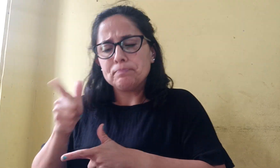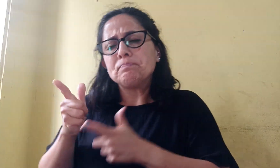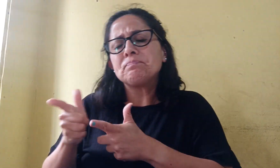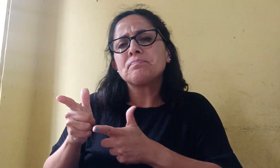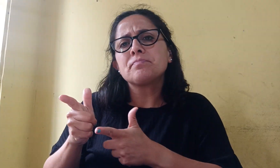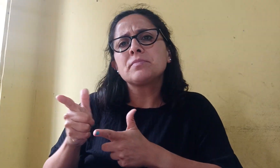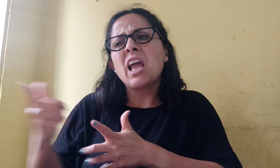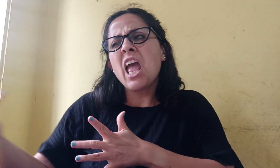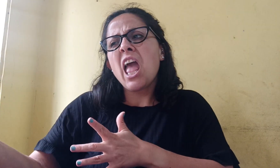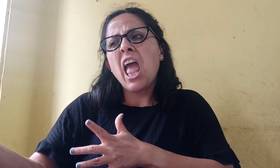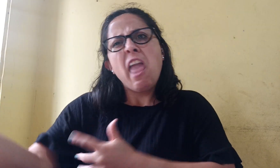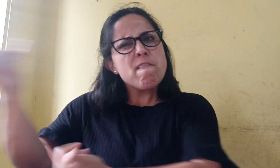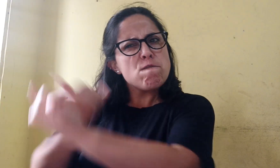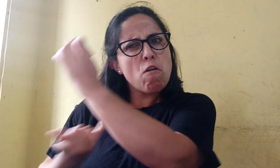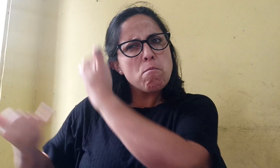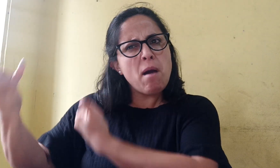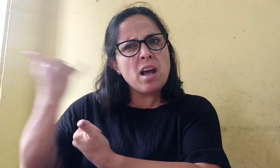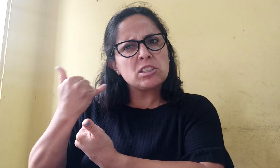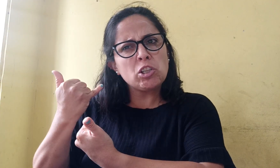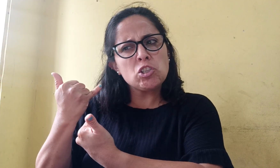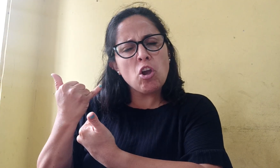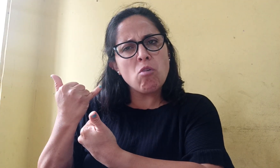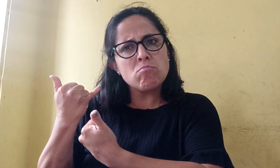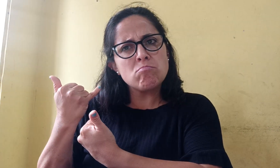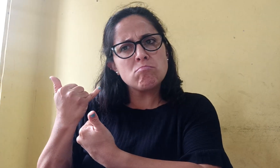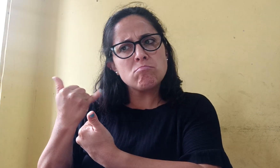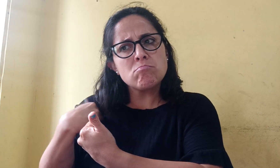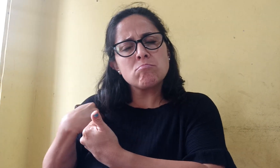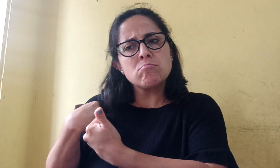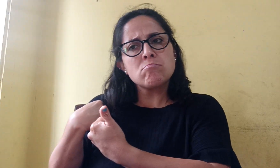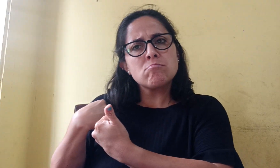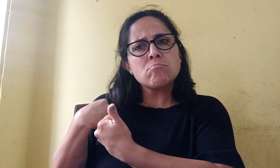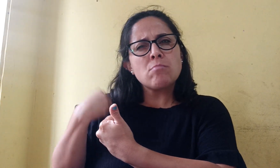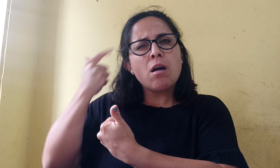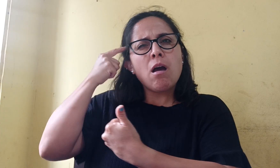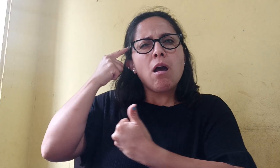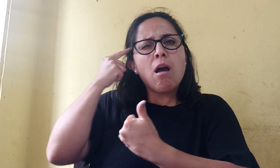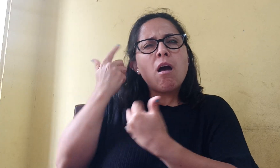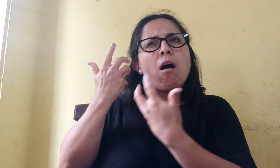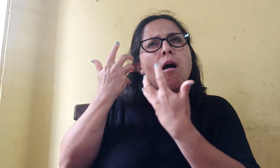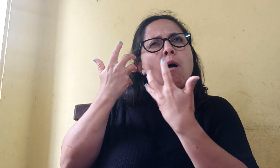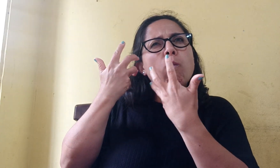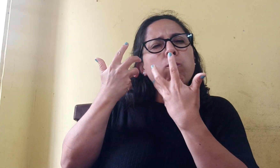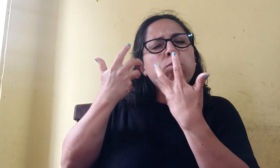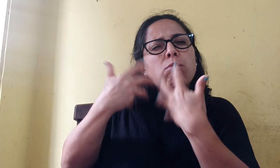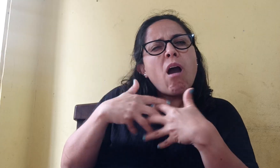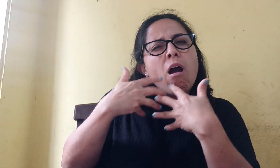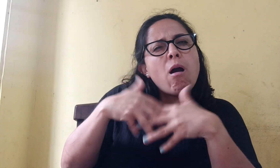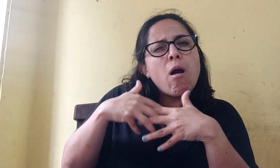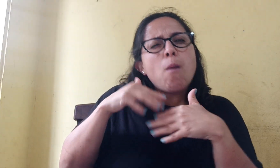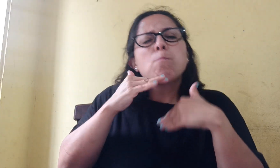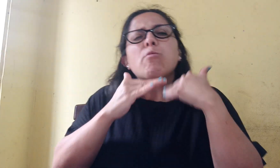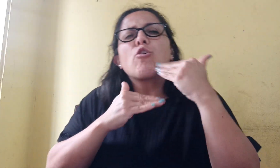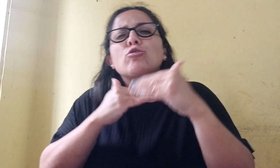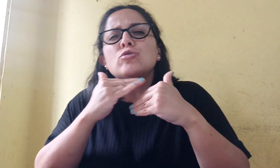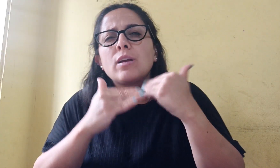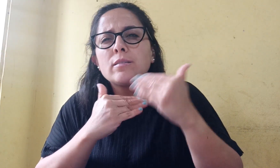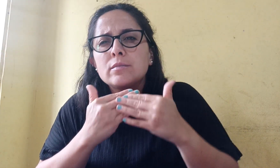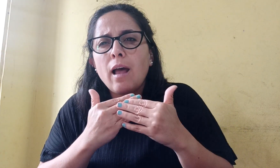sensitiva, ¿sí?, es procesada en el sistema nervioso central. Procesada y elabora con esto una respuesta